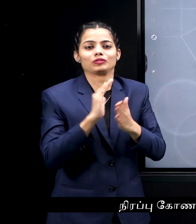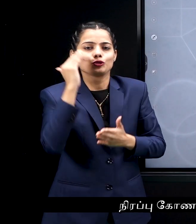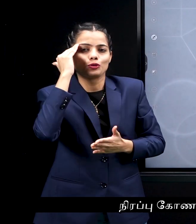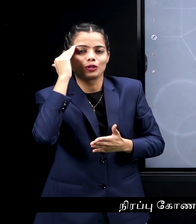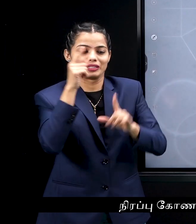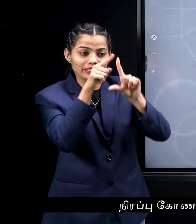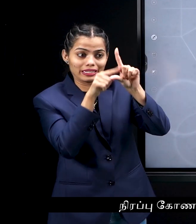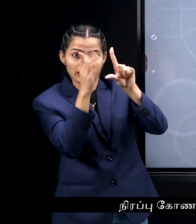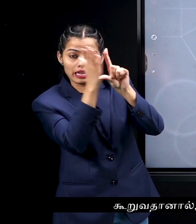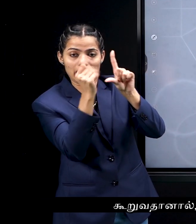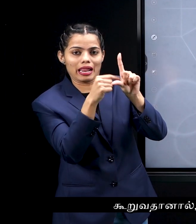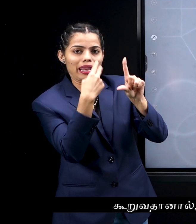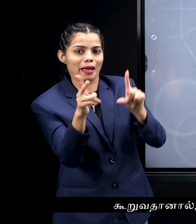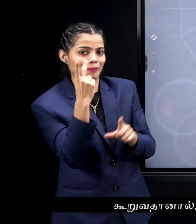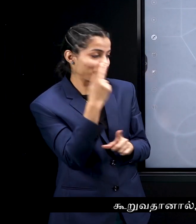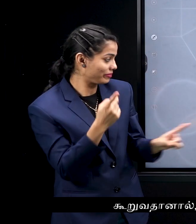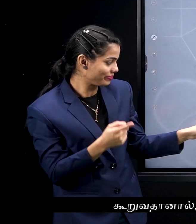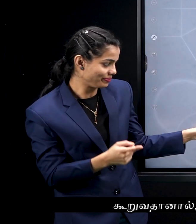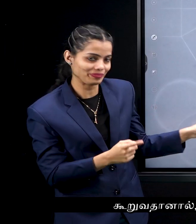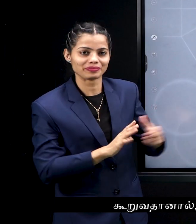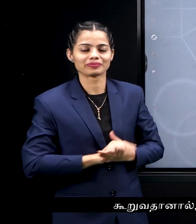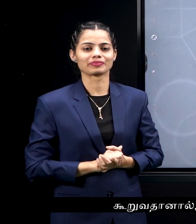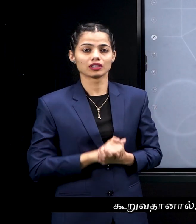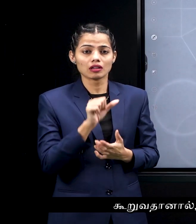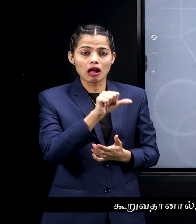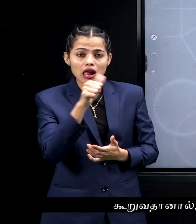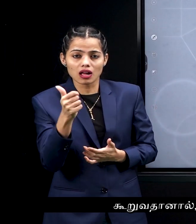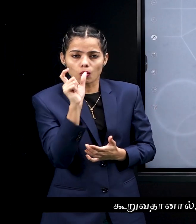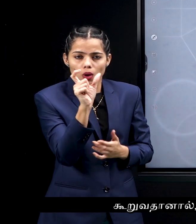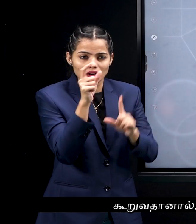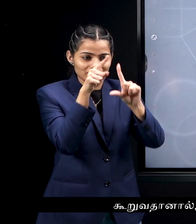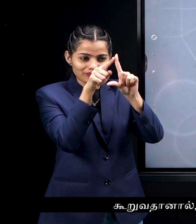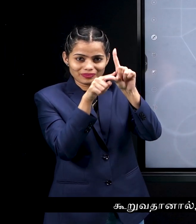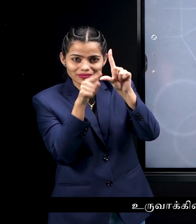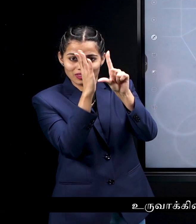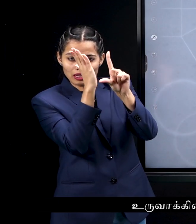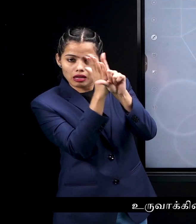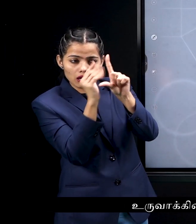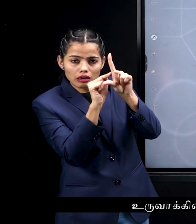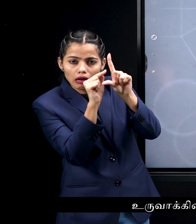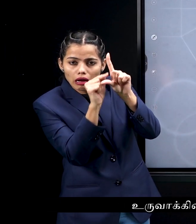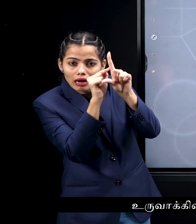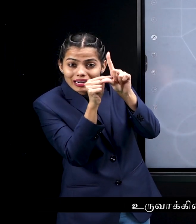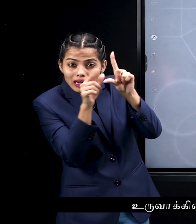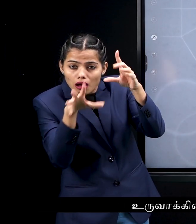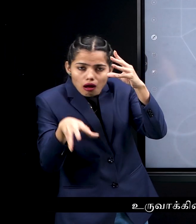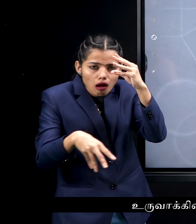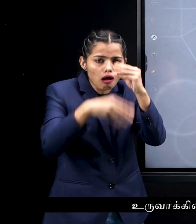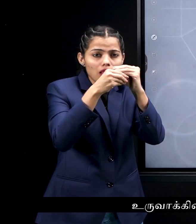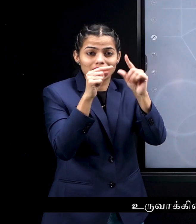கோணங்கள் எனப்படும். இதை இன்னொரு வகையில் கூறுவதானால், இரண்டு கோணங்கள் ஒரு சரியான கோணத்தை உருவாக்கினால் இந்த கோணங்கள்